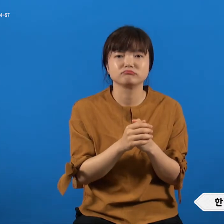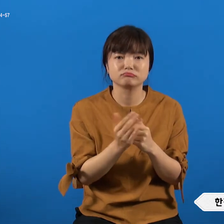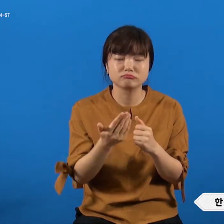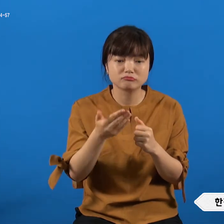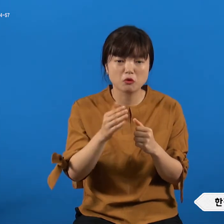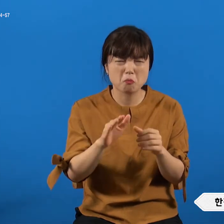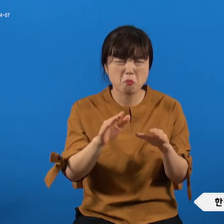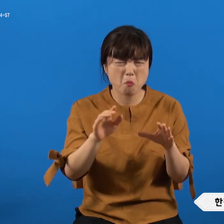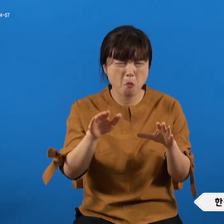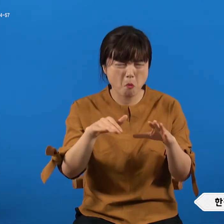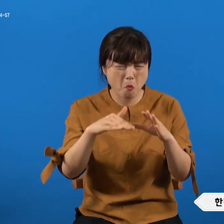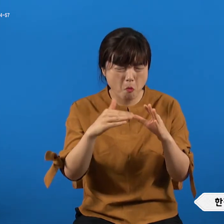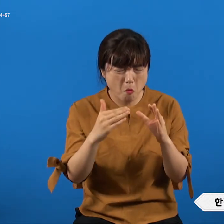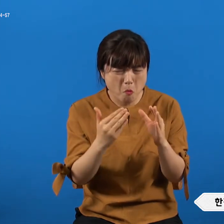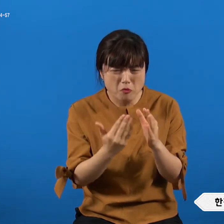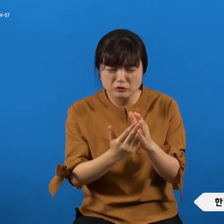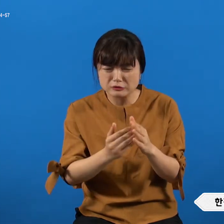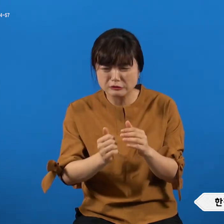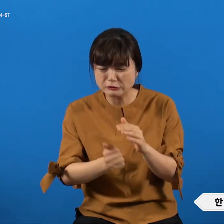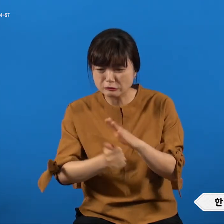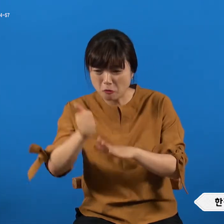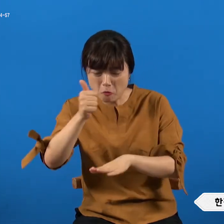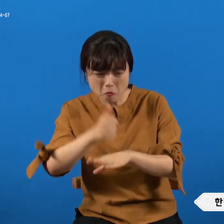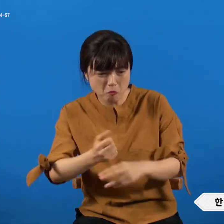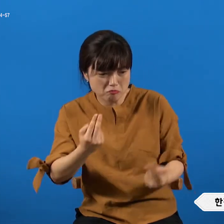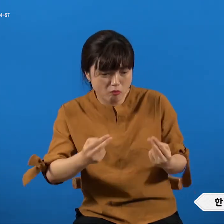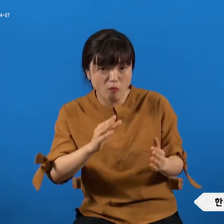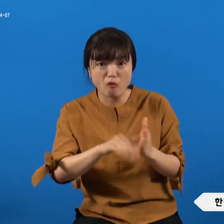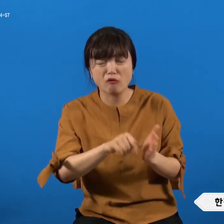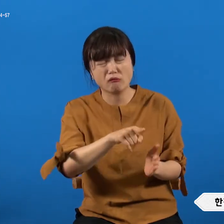어떤 성공도 이보다 더 좋을 수는 없는데,